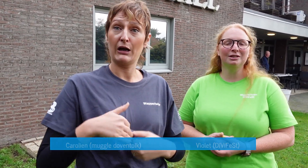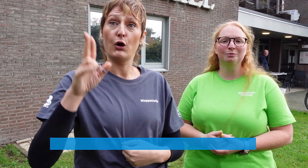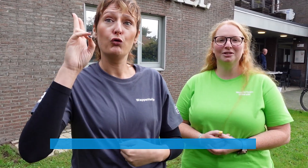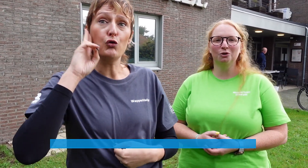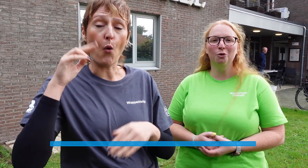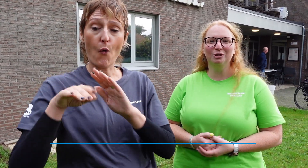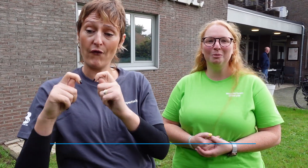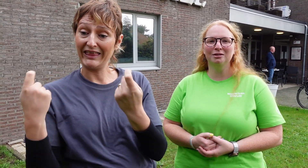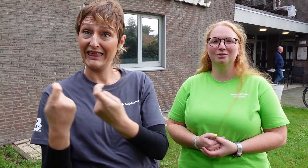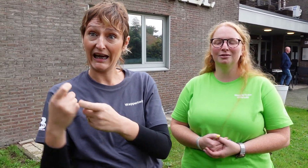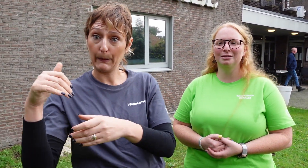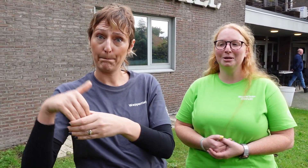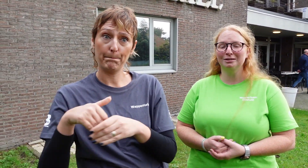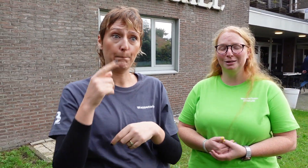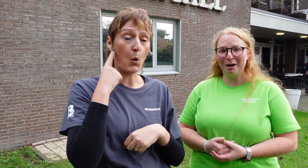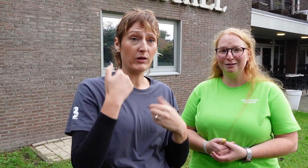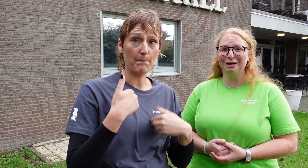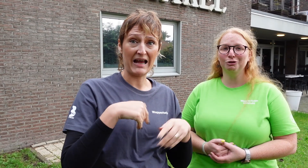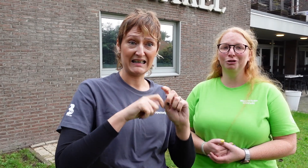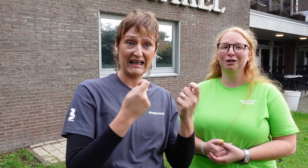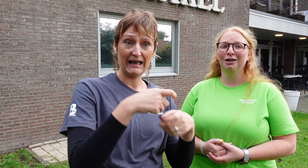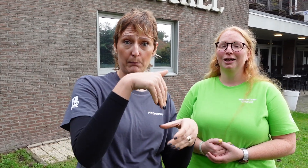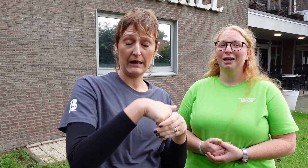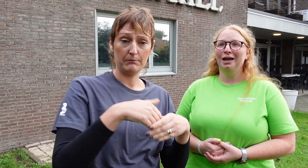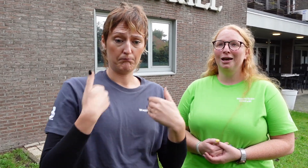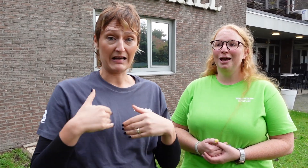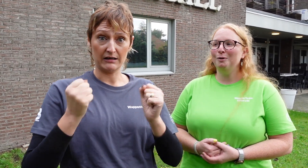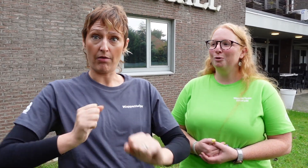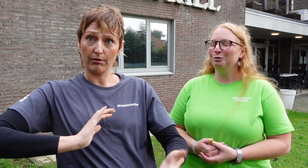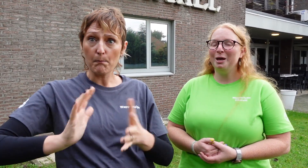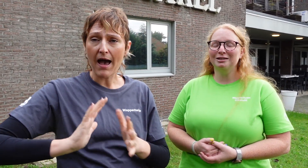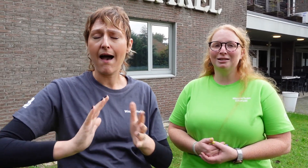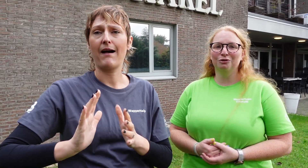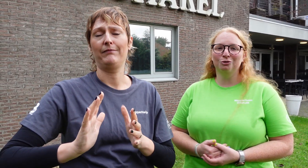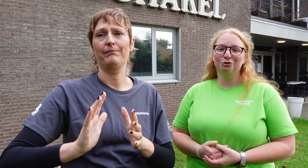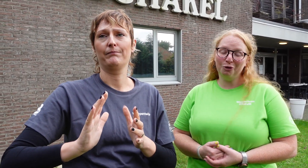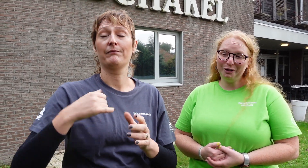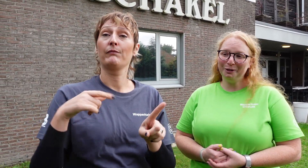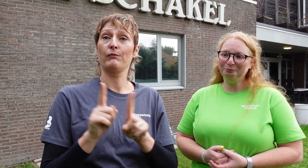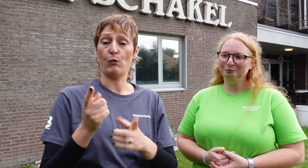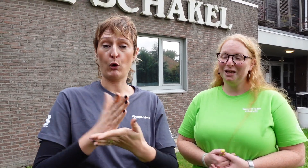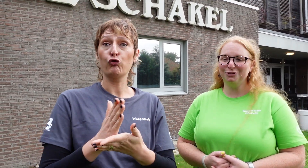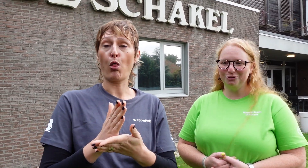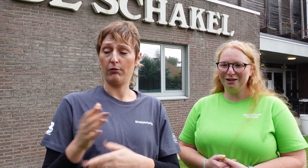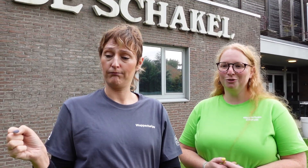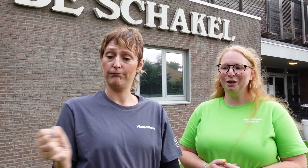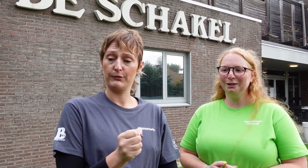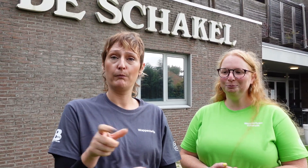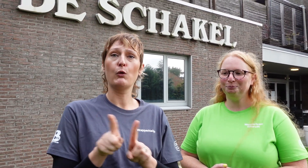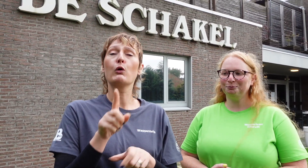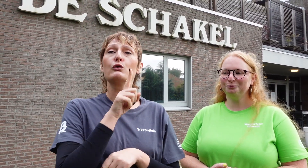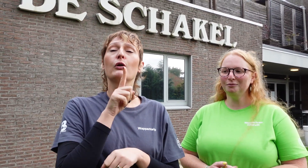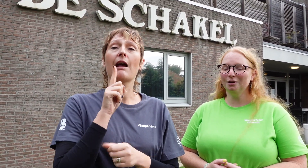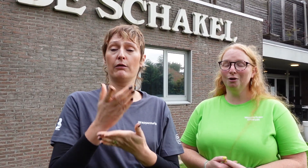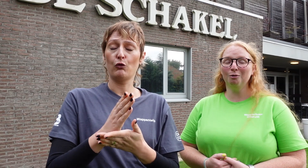ons team er zijn horende mensen er zijn mensen die gebarentaal kunnen eh en wij worden bijgestaan door tolken en student